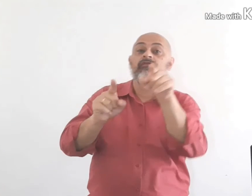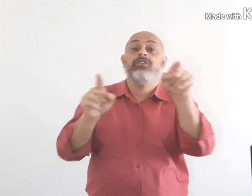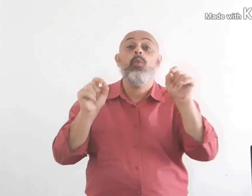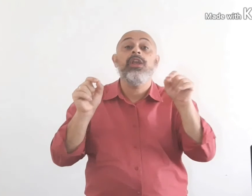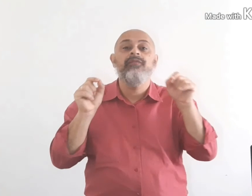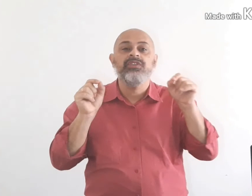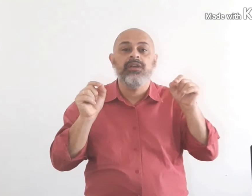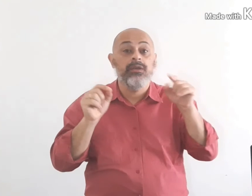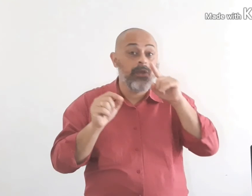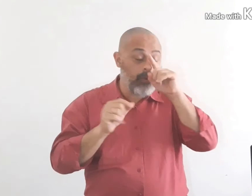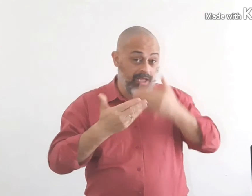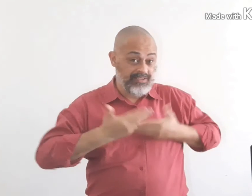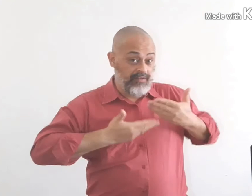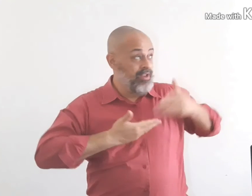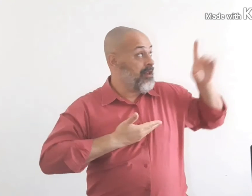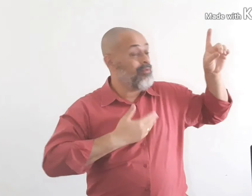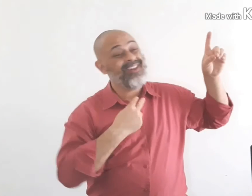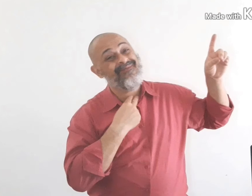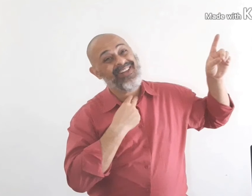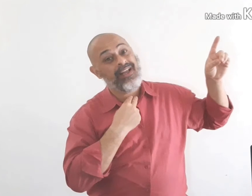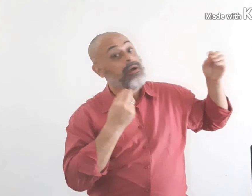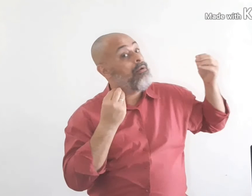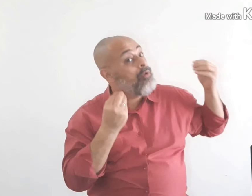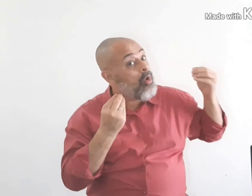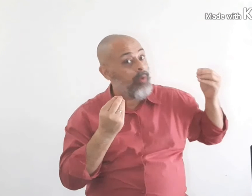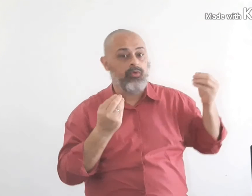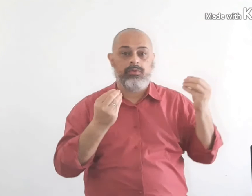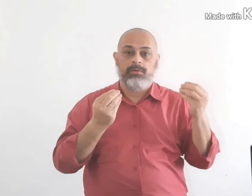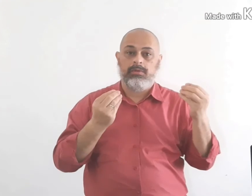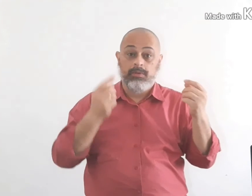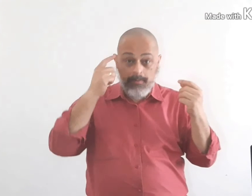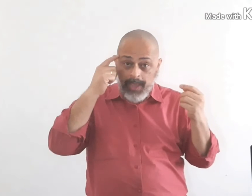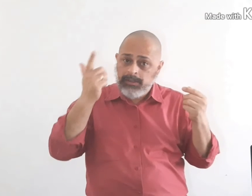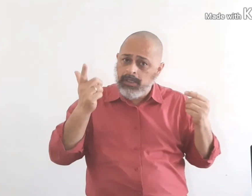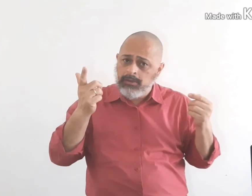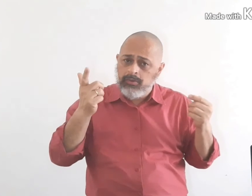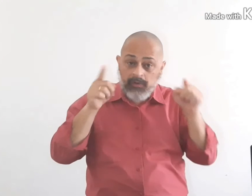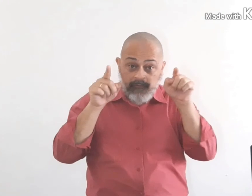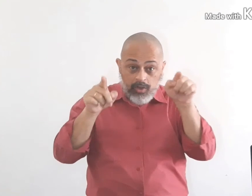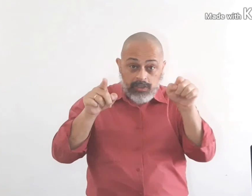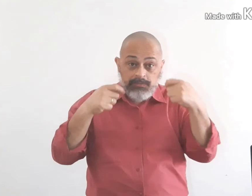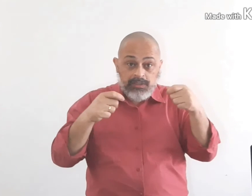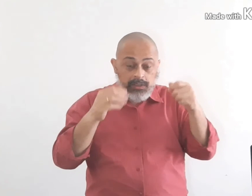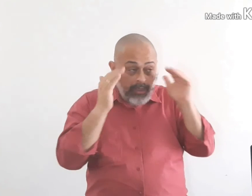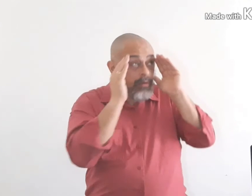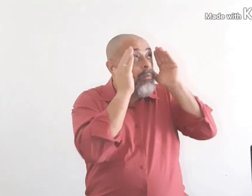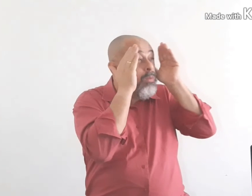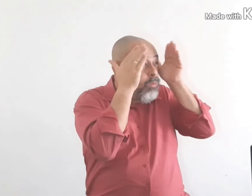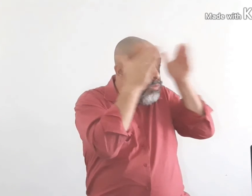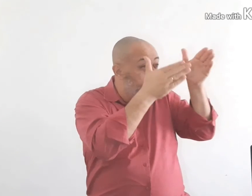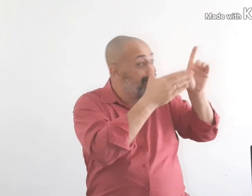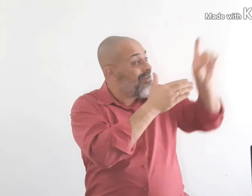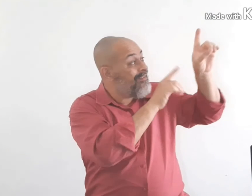para, voltaram o corpo para, voltaram a mente para o Deus vivo e verdadeiro. Ele é o Deus vivo